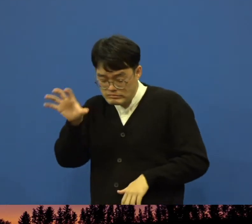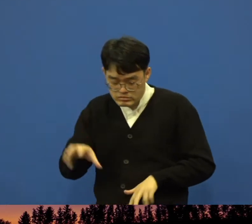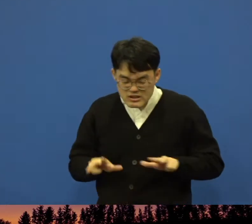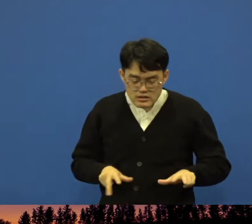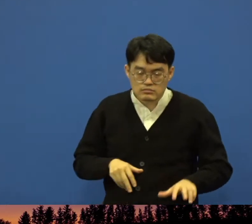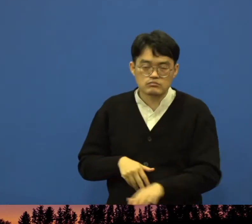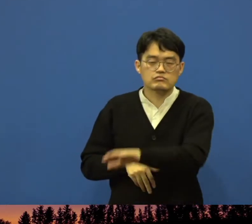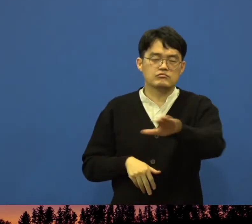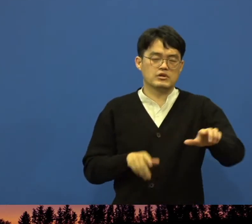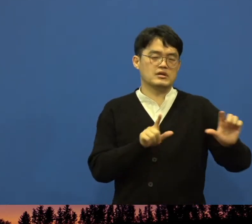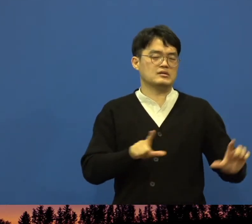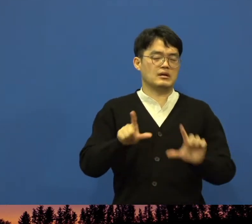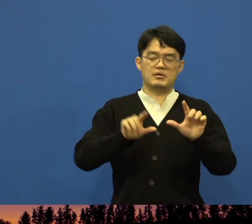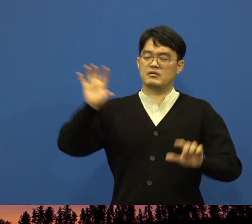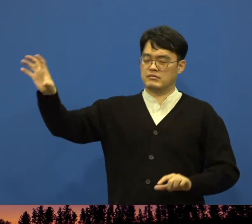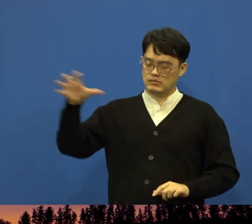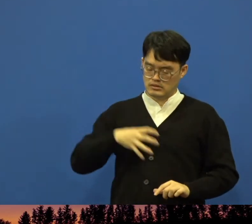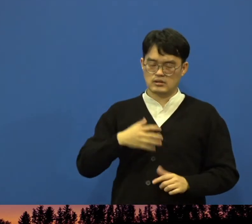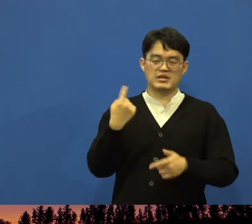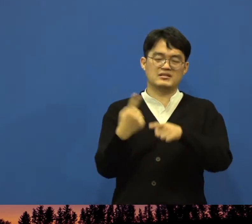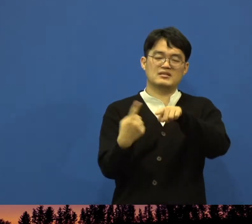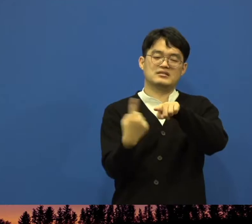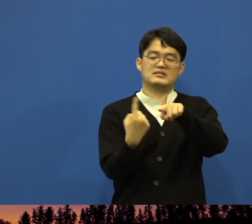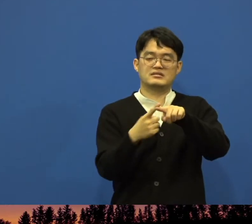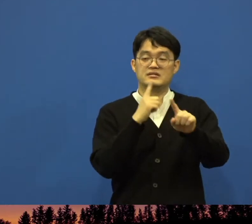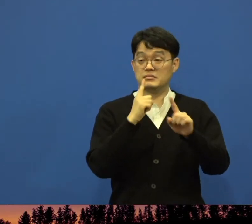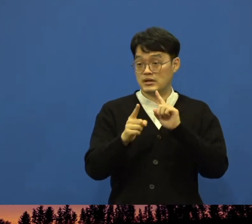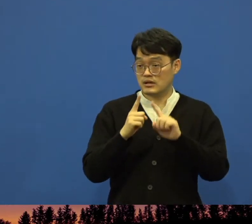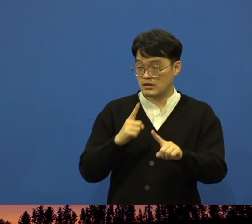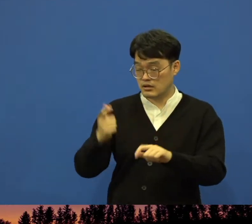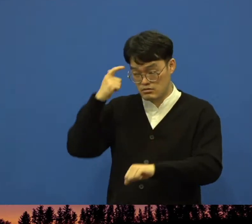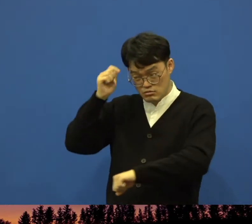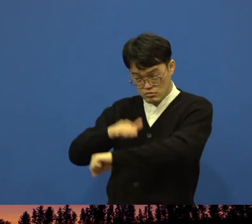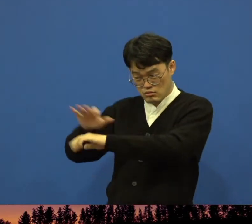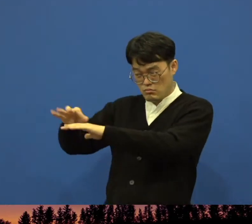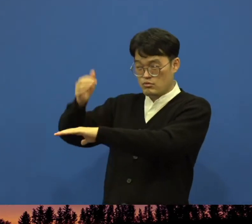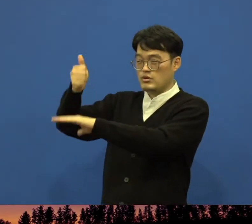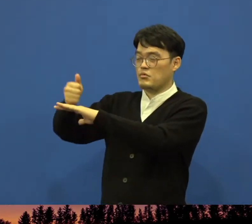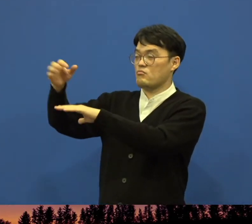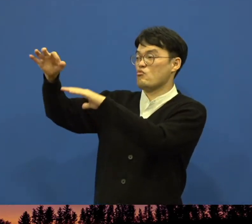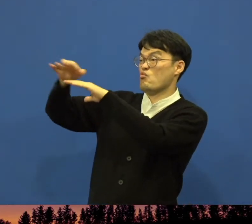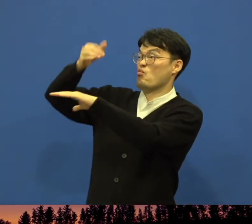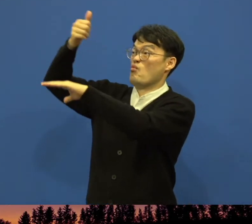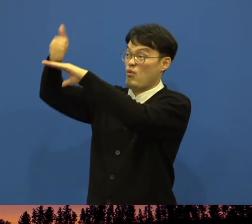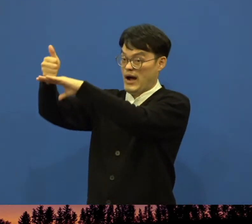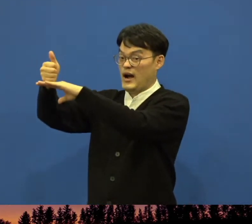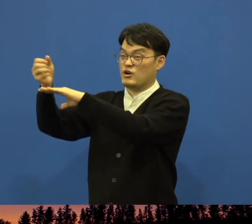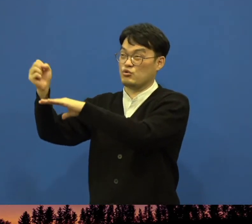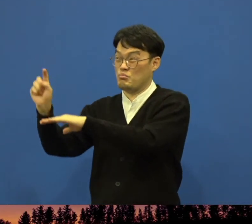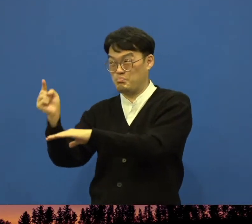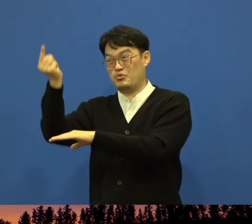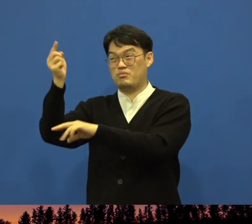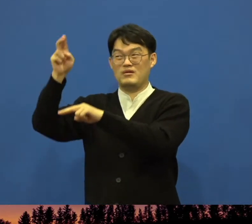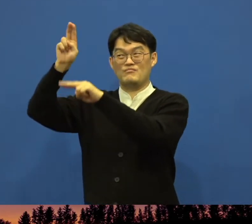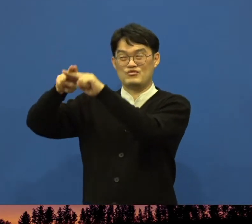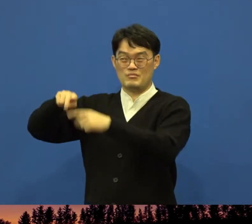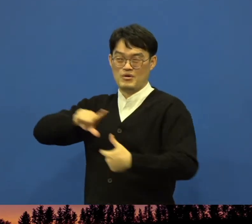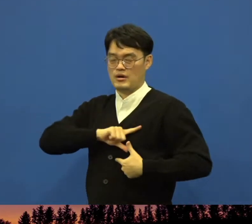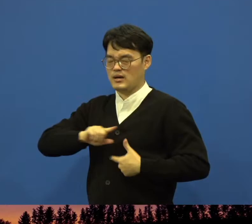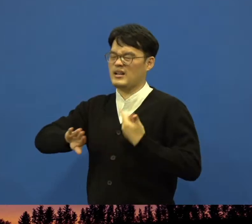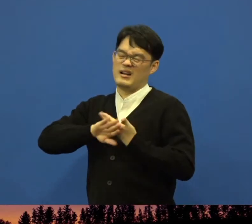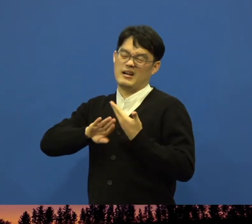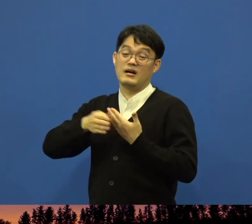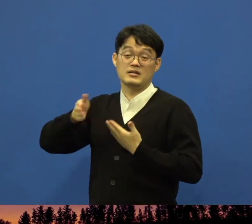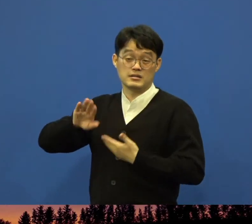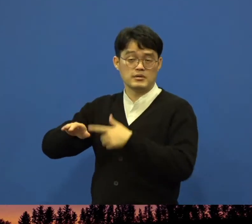살았던 인생, 뭐 사이즈나 뭐 직급이나 뭐 누렸던 뭐 이런 분량이나 이건 다르지만 패턴은